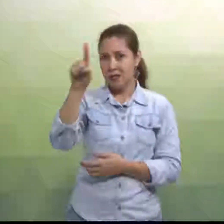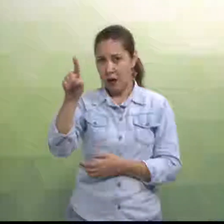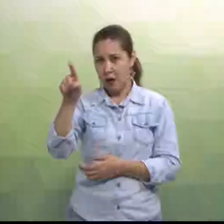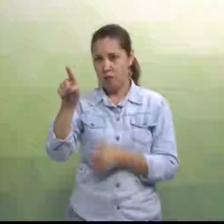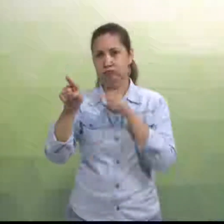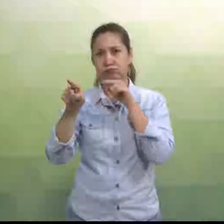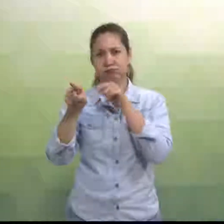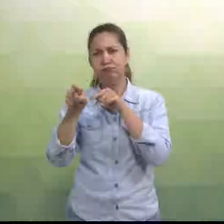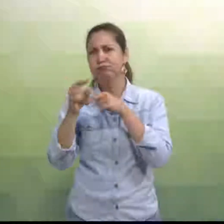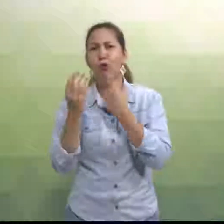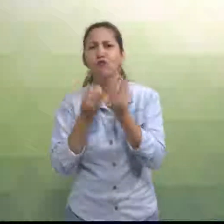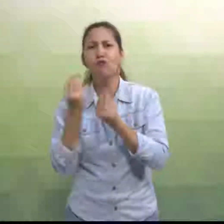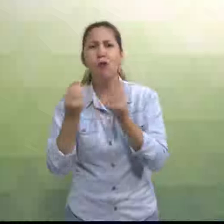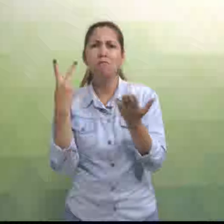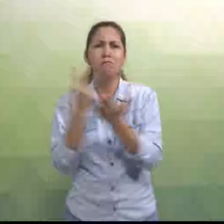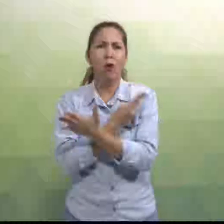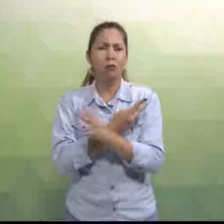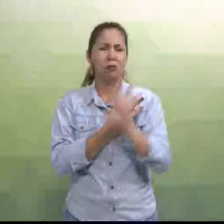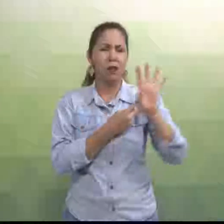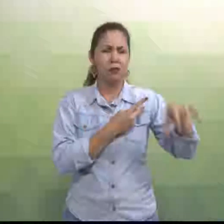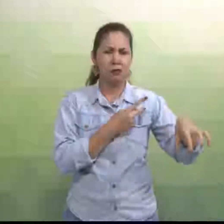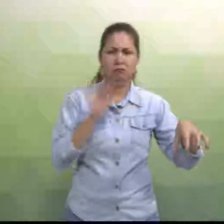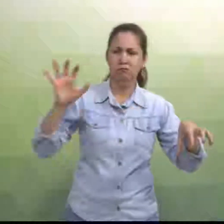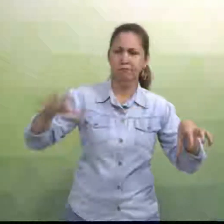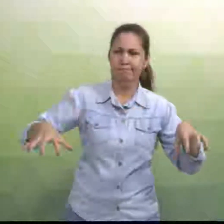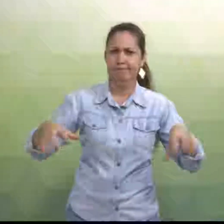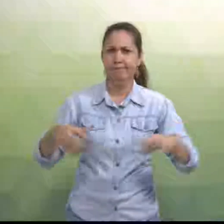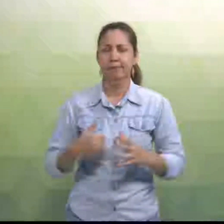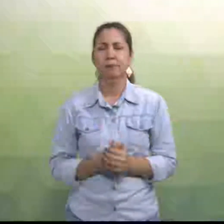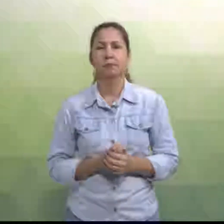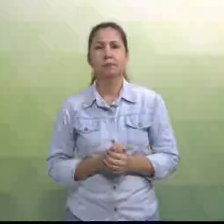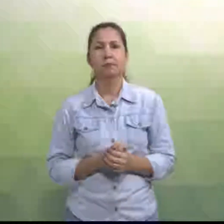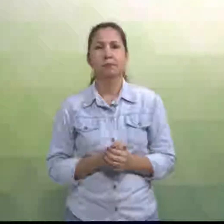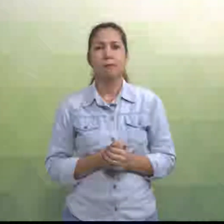instrução, como se dá, como acontece nesses dois espaços?